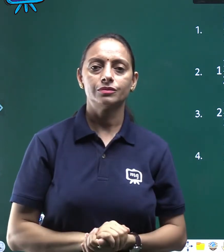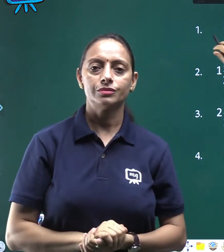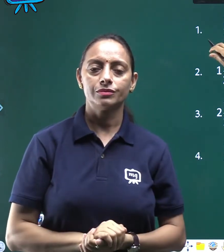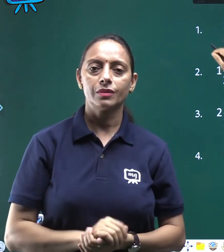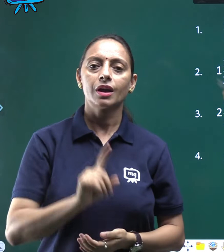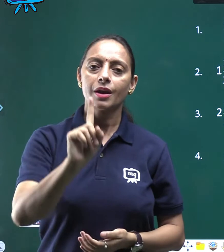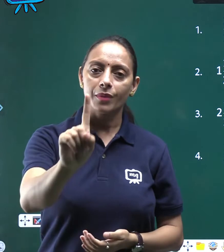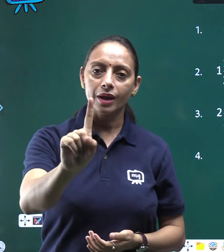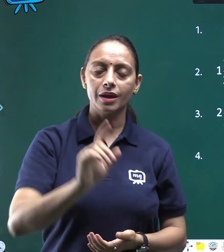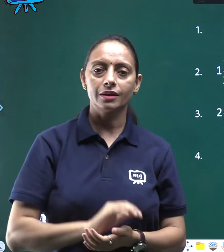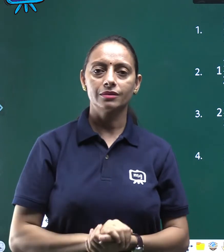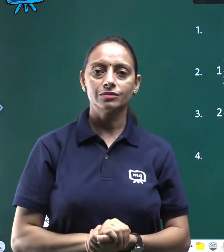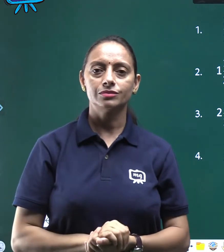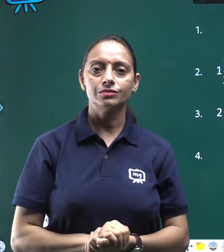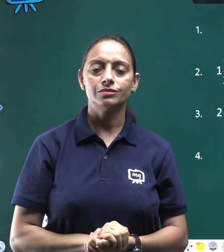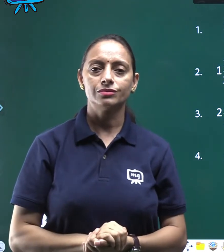नंबर 1,